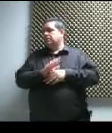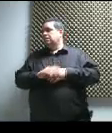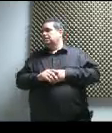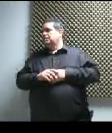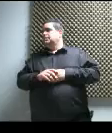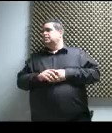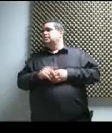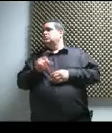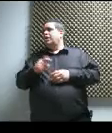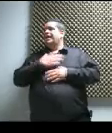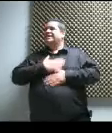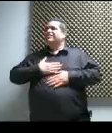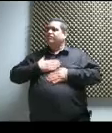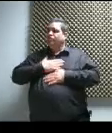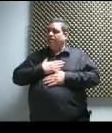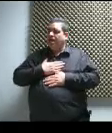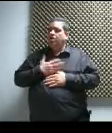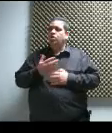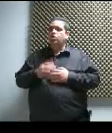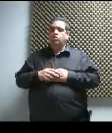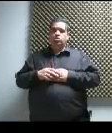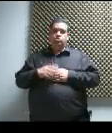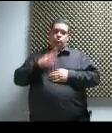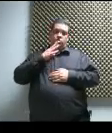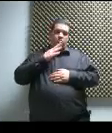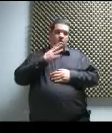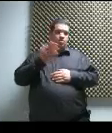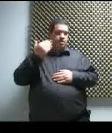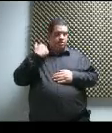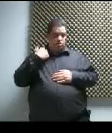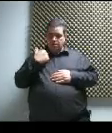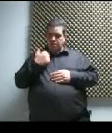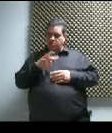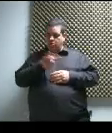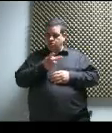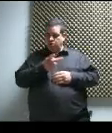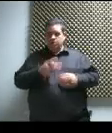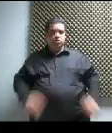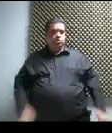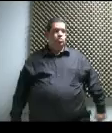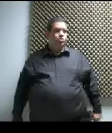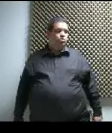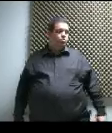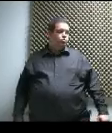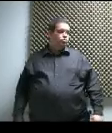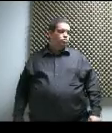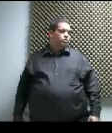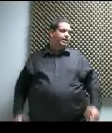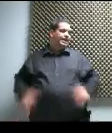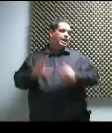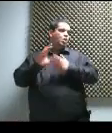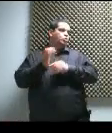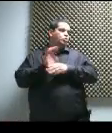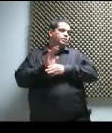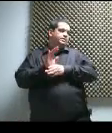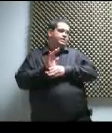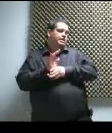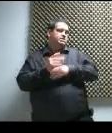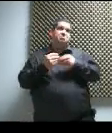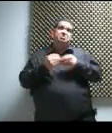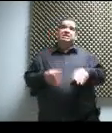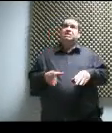Y eso hay que disfrutarlo. Entonces, por lo tanto, yo te hablaba a ti ahorita, afuera, no sé cuál de ustedes dos, de lo que es la cultura del cine. En bien que se ha